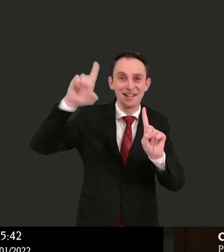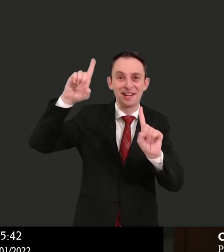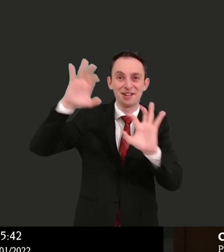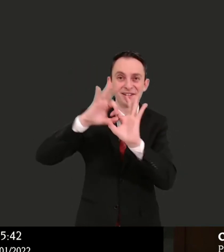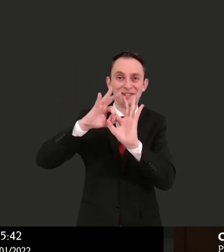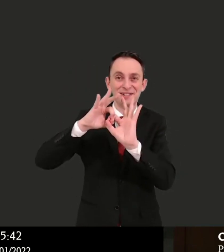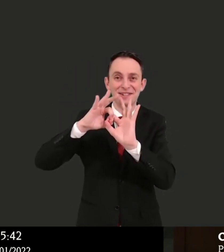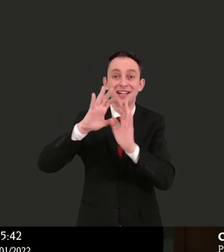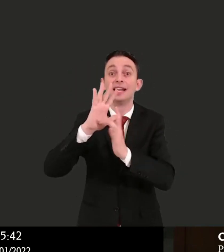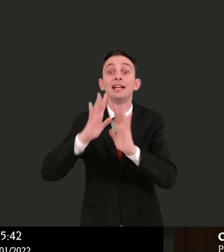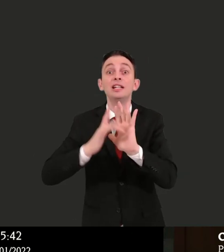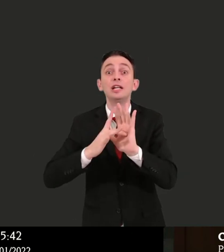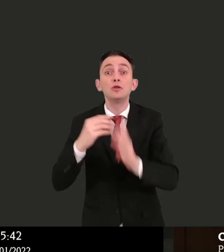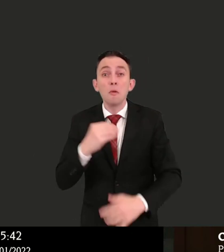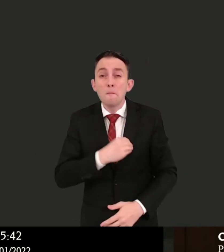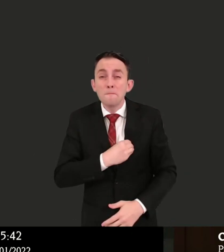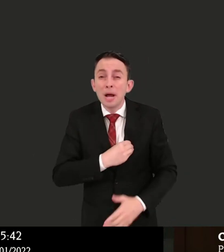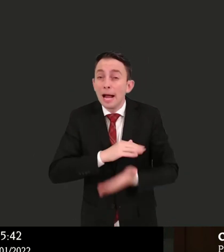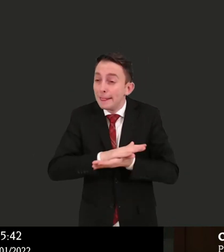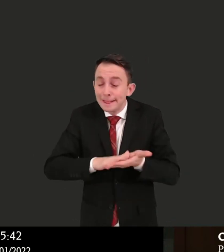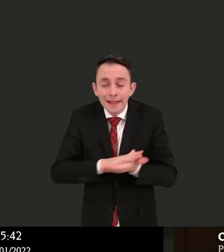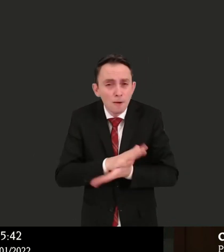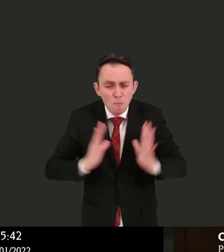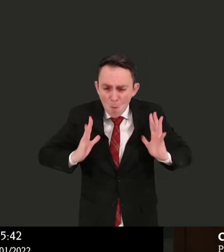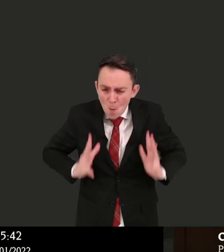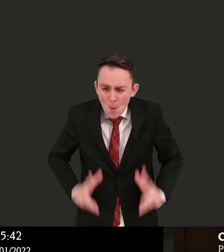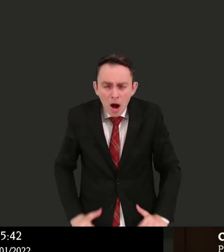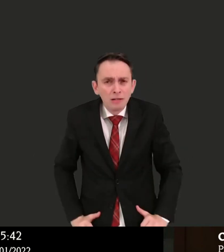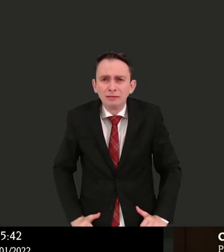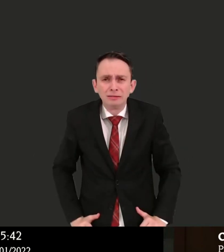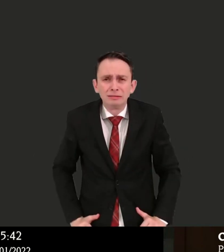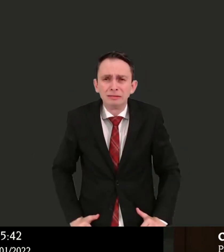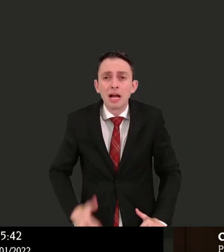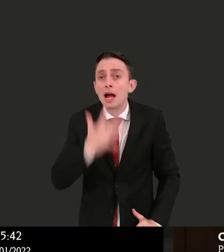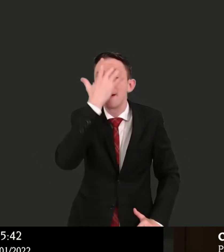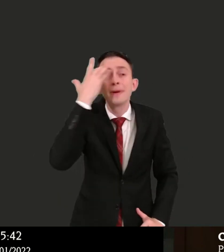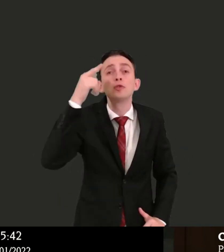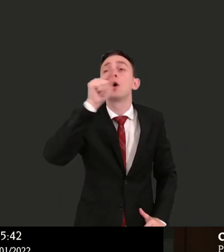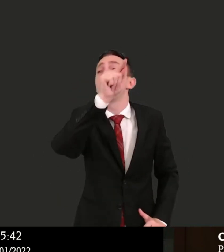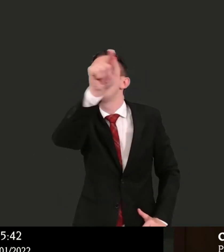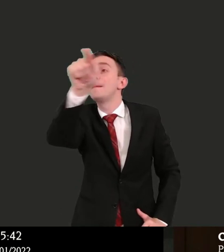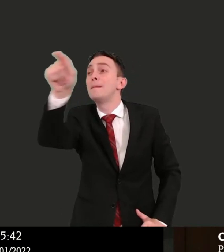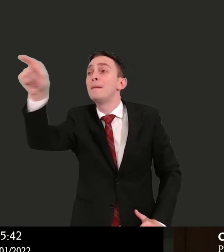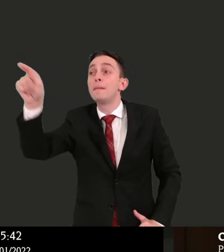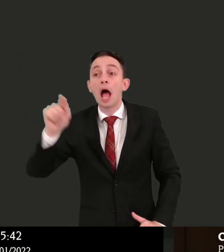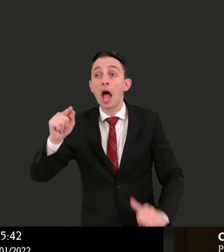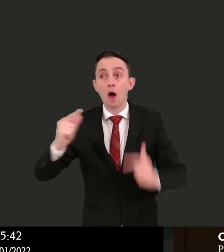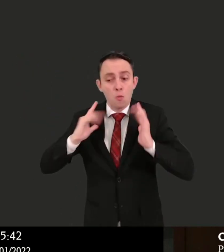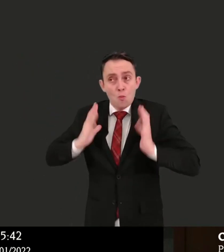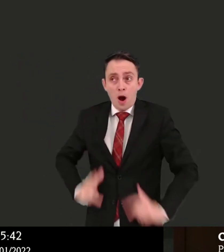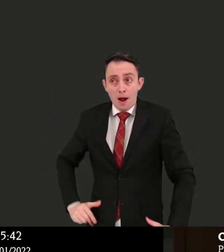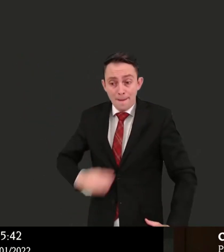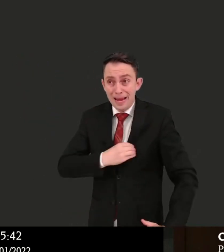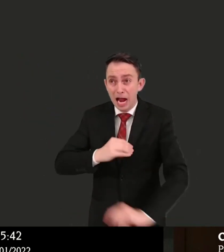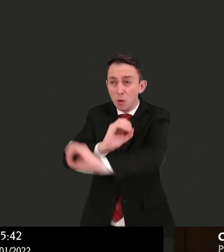Porque não teve nenhum homem debaixo do sol. Sem um pecado sequer. Nenhum. Exceto